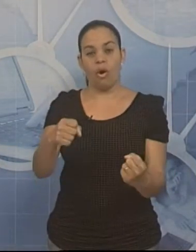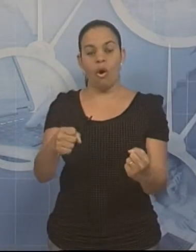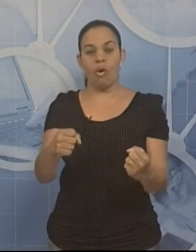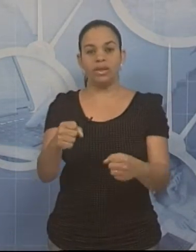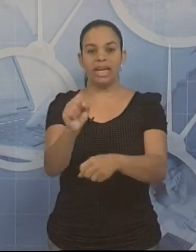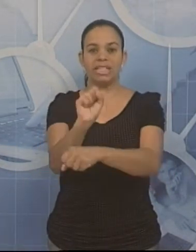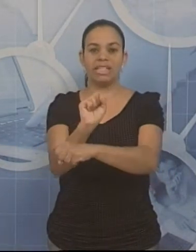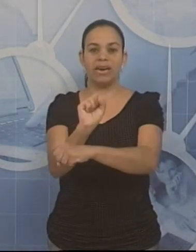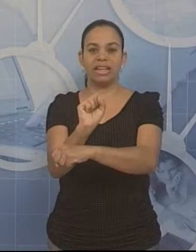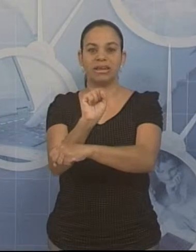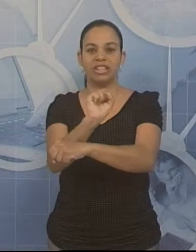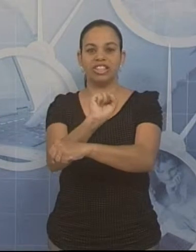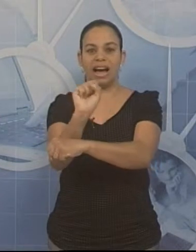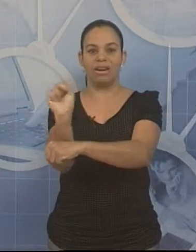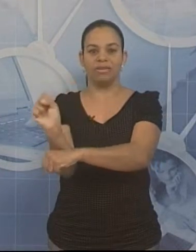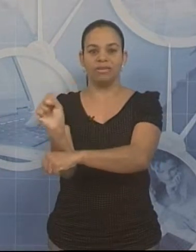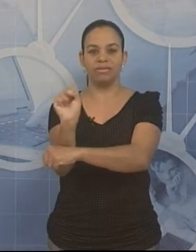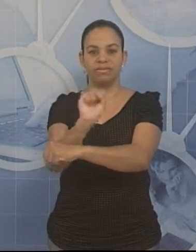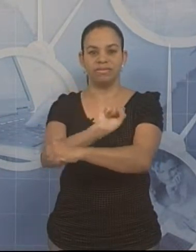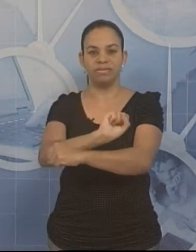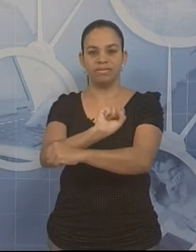ou tem esse sinal aqui também de carro